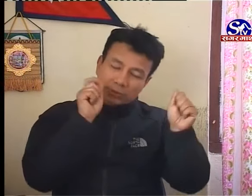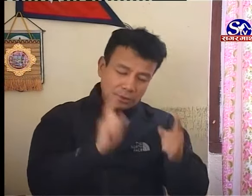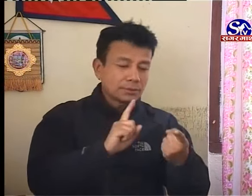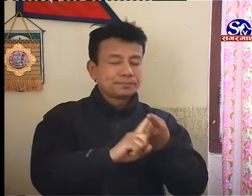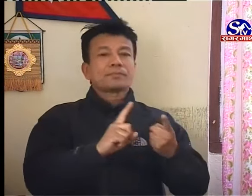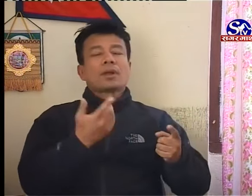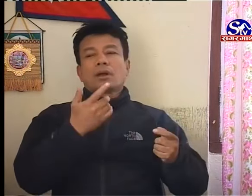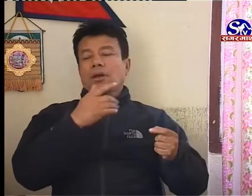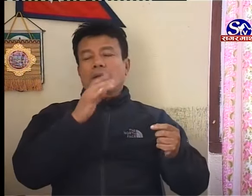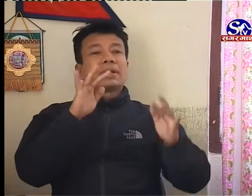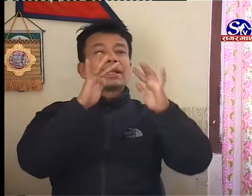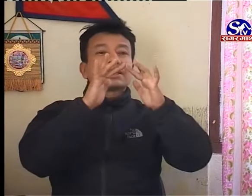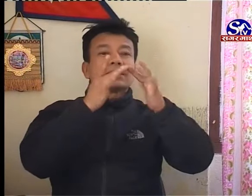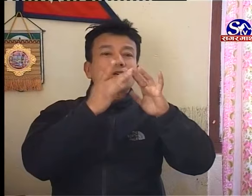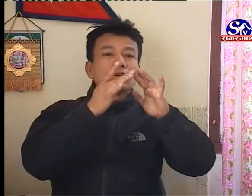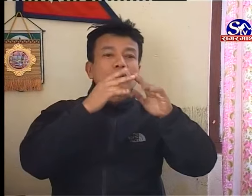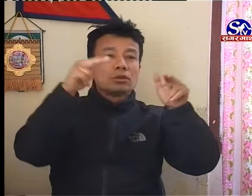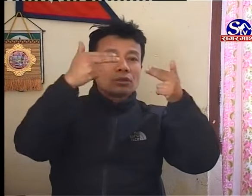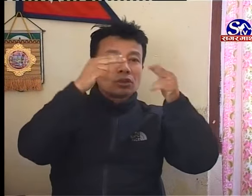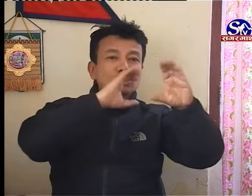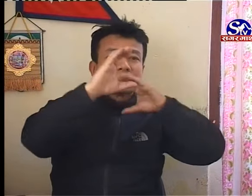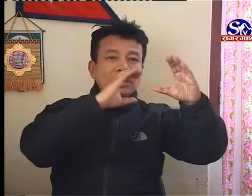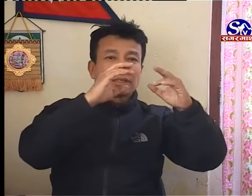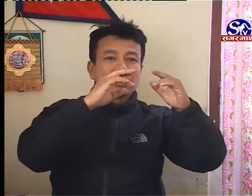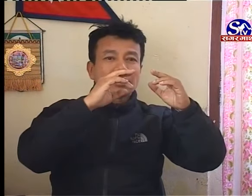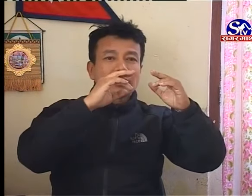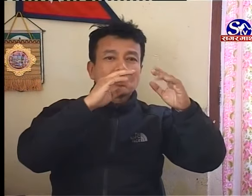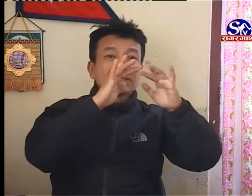उहाँहरूमा प्रमुख त सञ्चारको कमी छ। अब नेट,